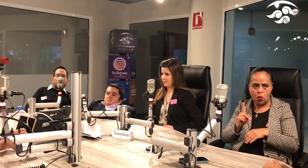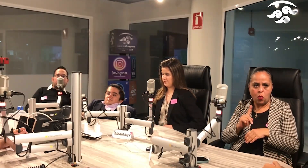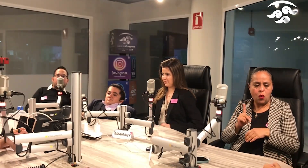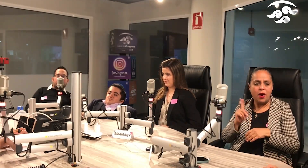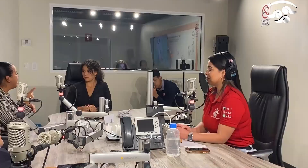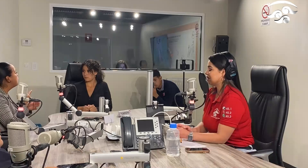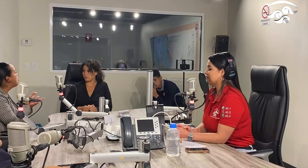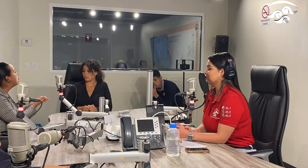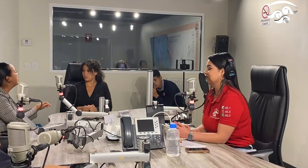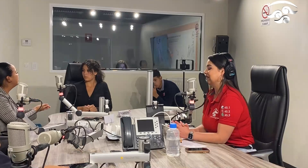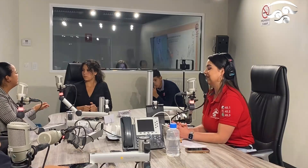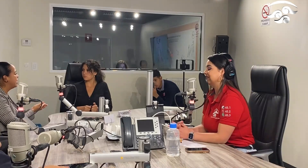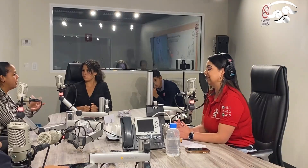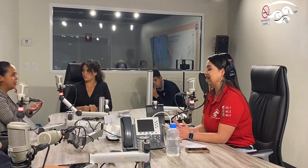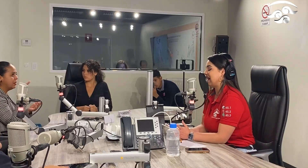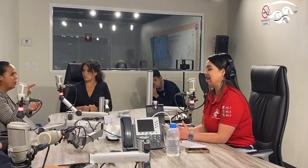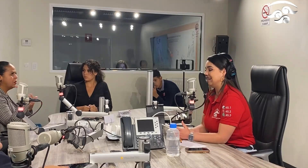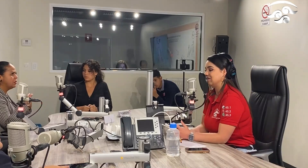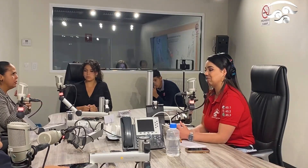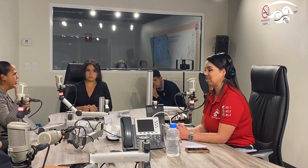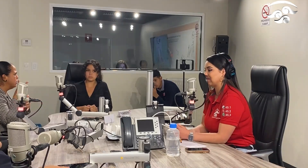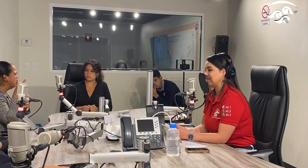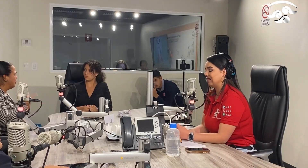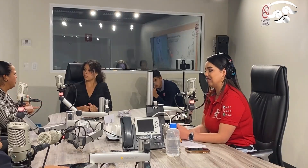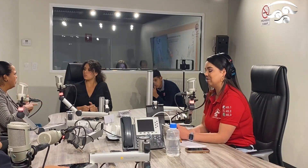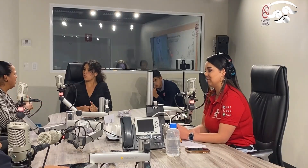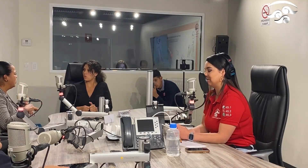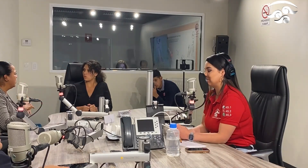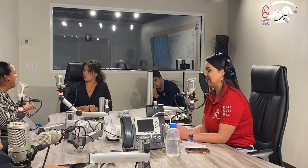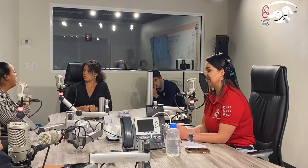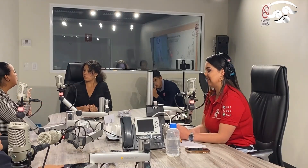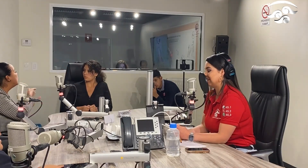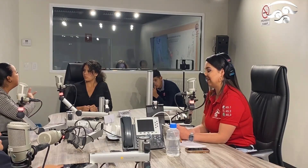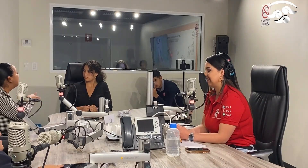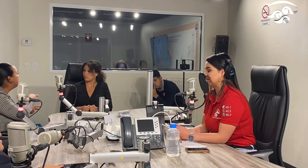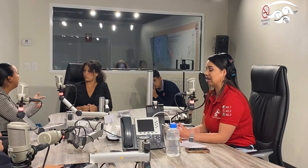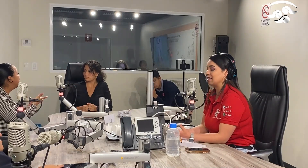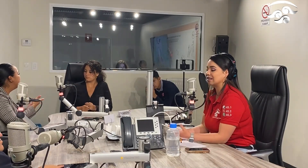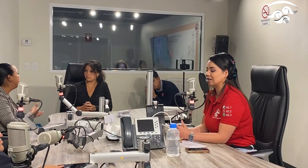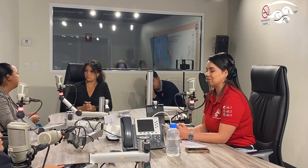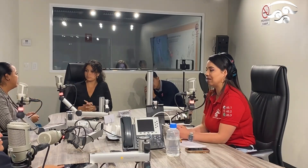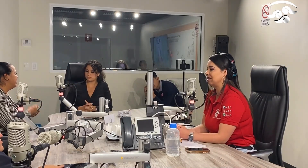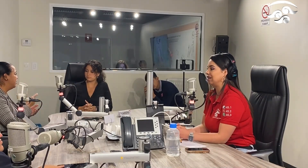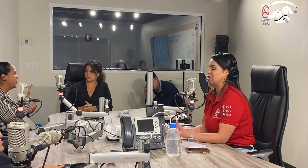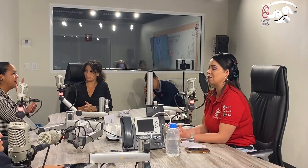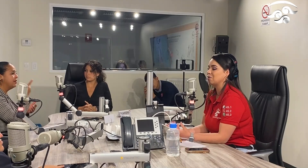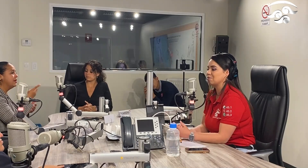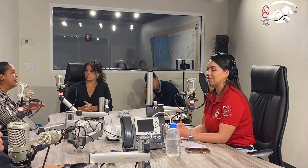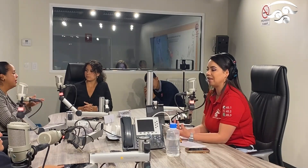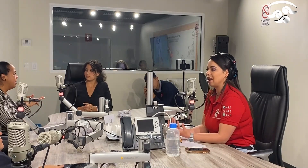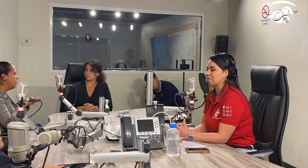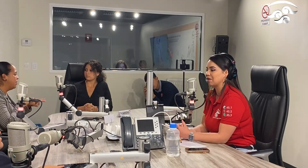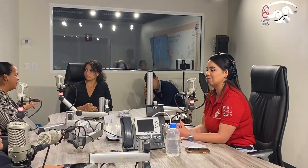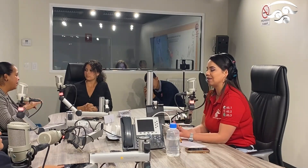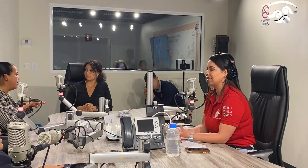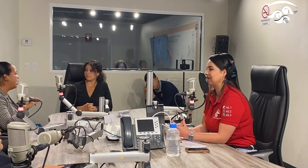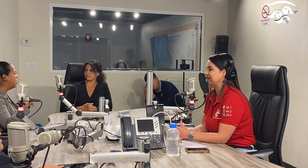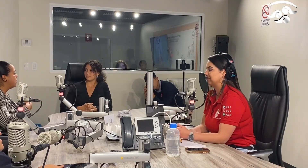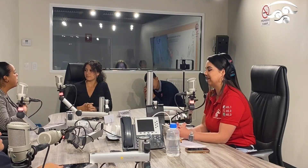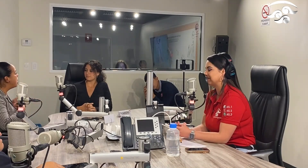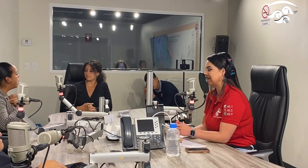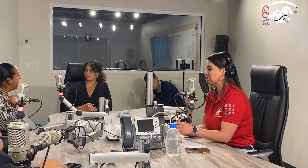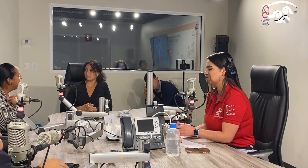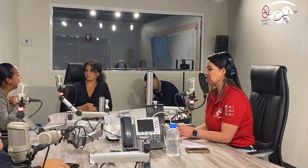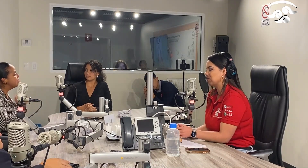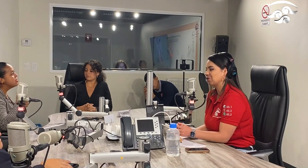qué comentarios tan reales. Eso es parte te dicen, es parte del trabajo, es parte de la vida, es parte de